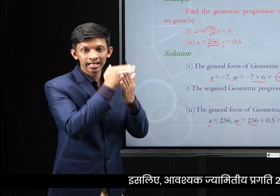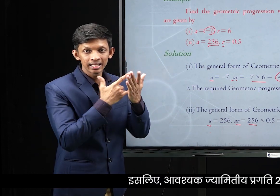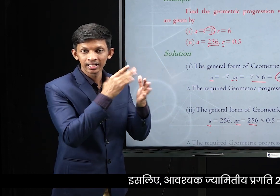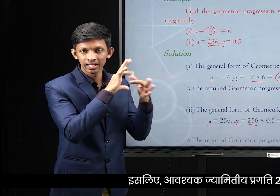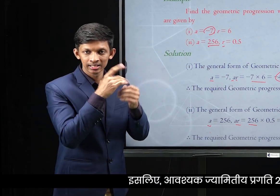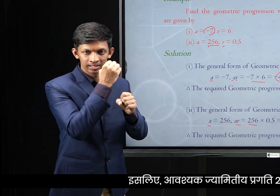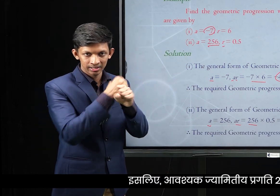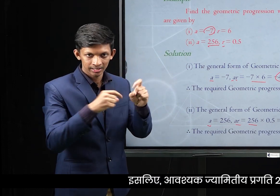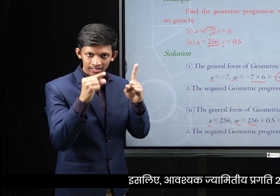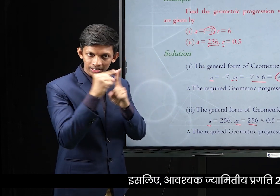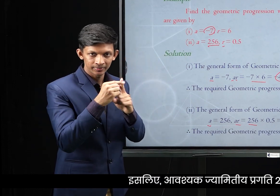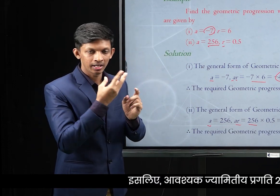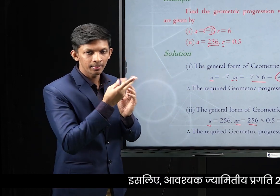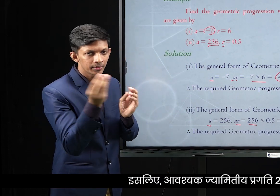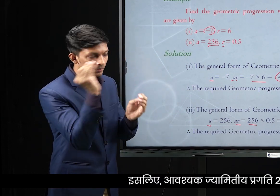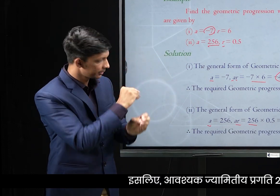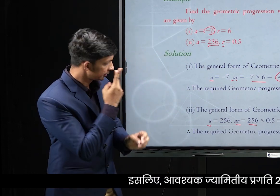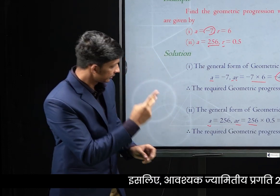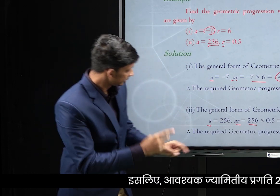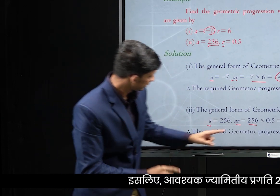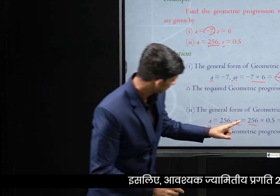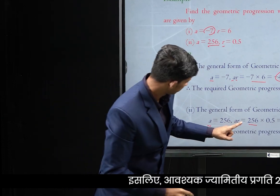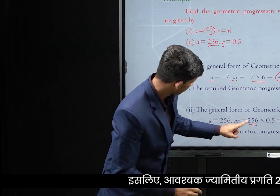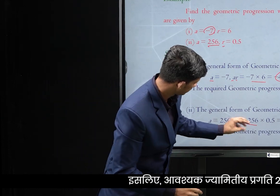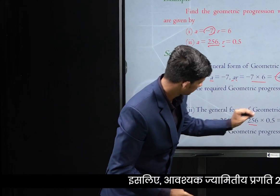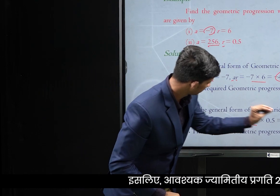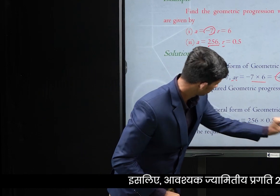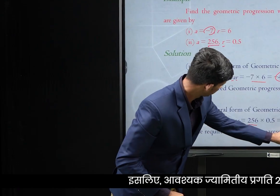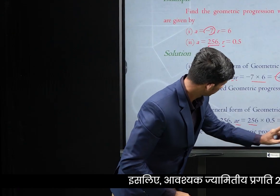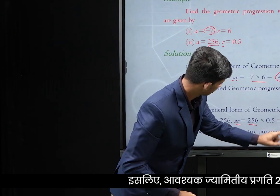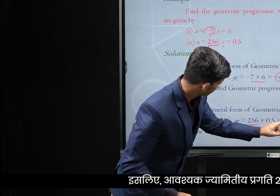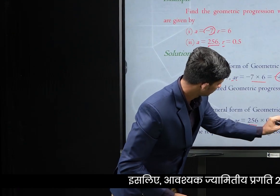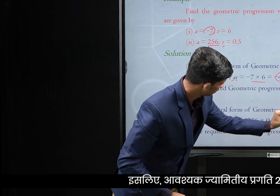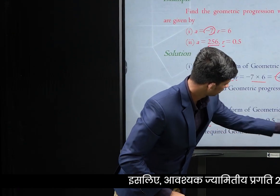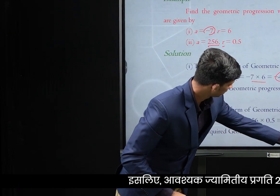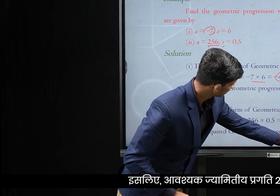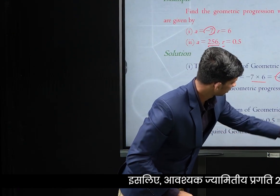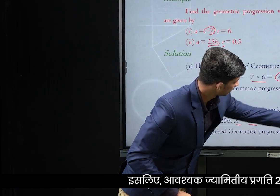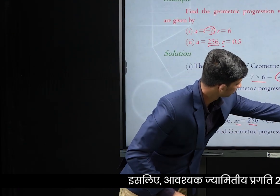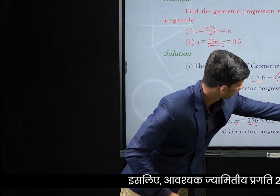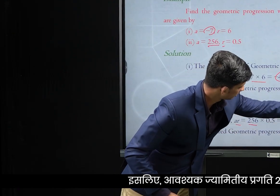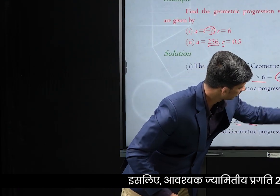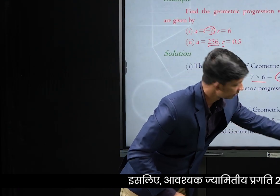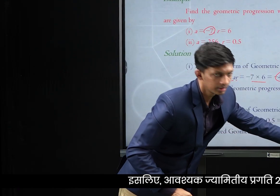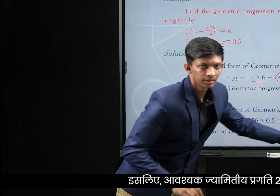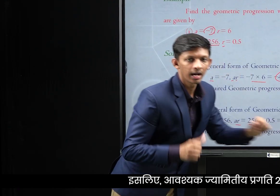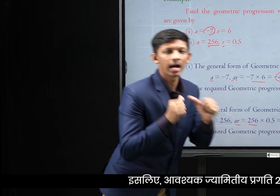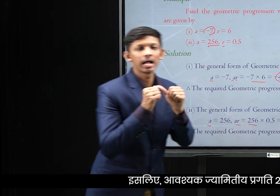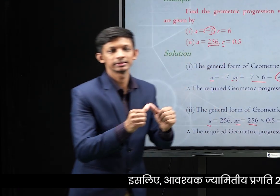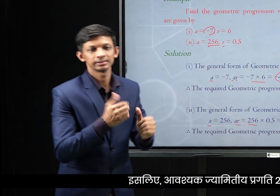इसलिए आवश्यक ज्यामितीय प्रगति 256, 128, 64 एक्सेट्रा।